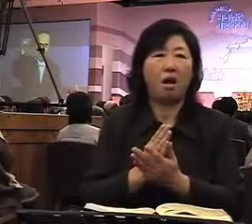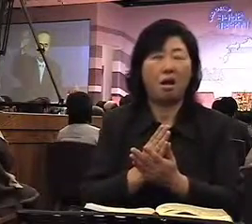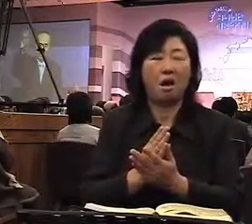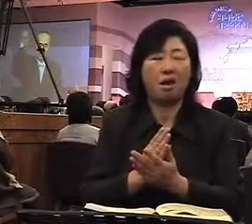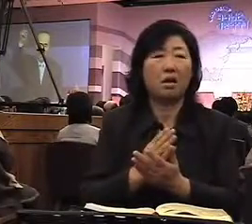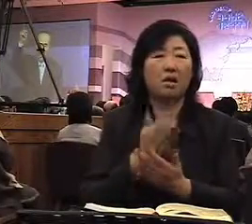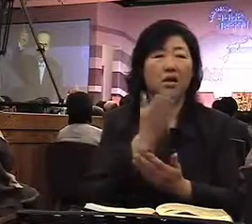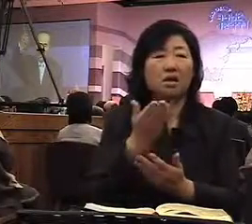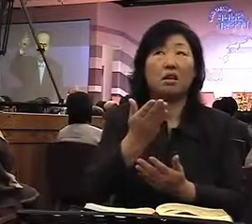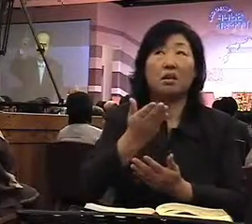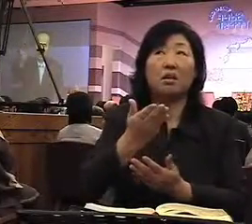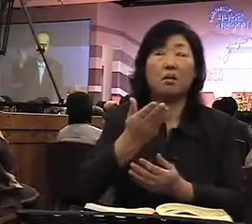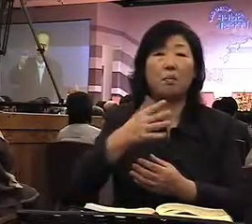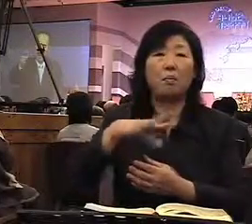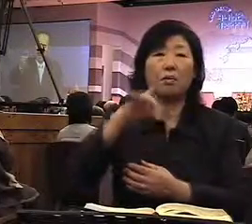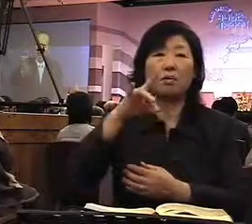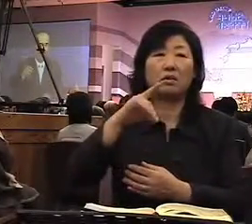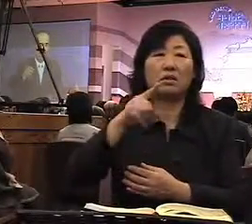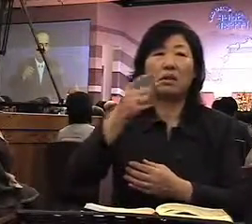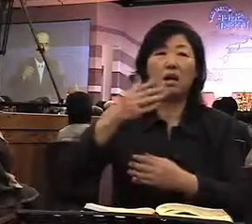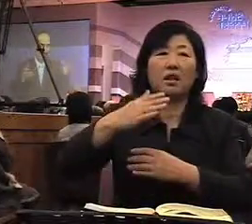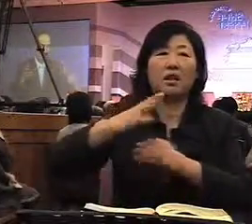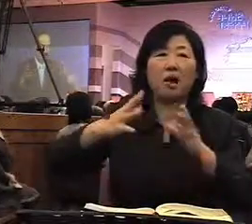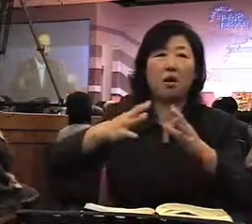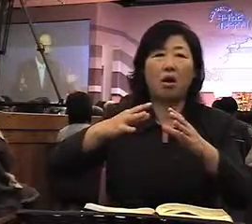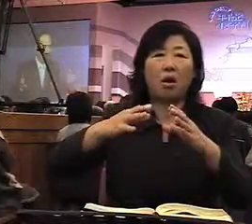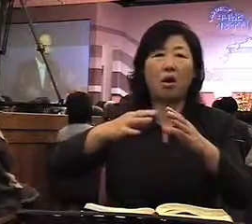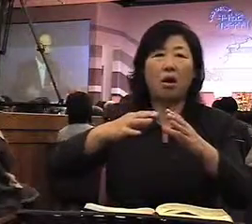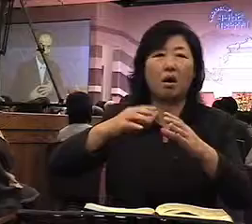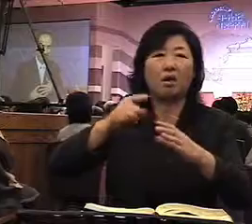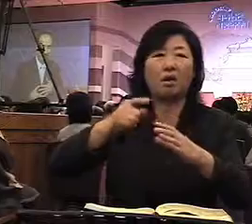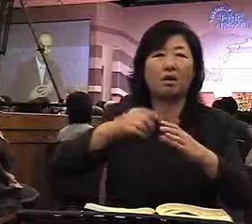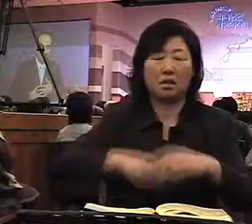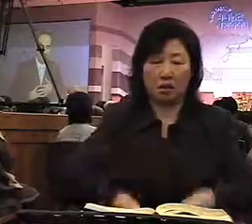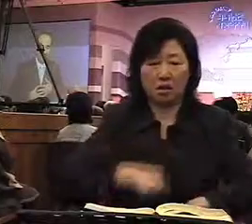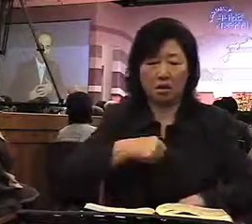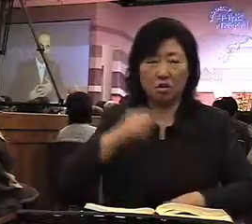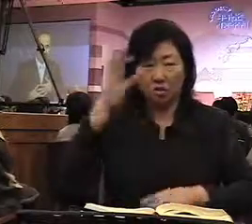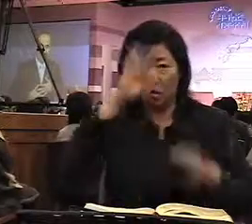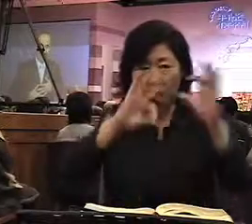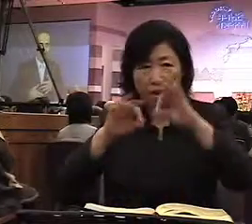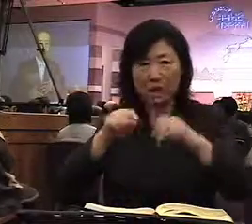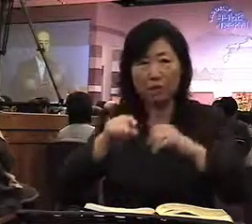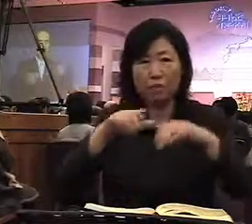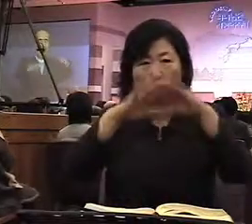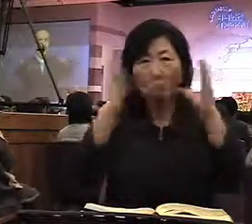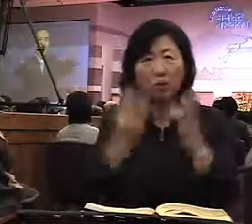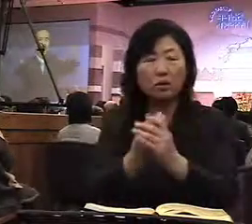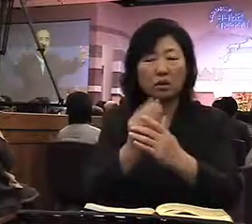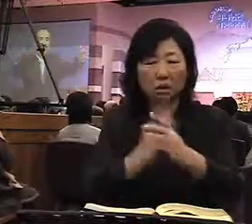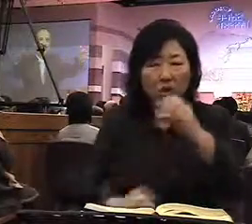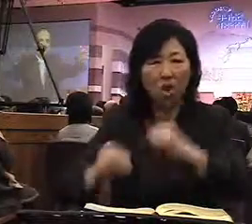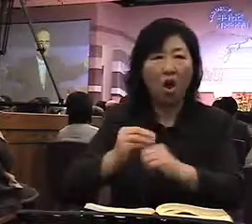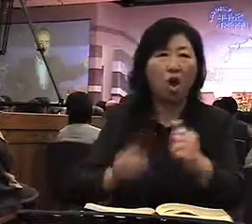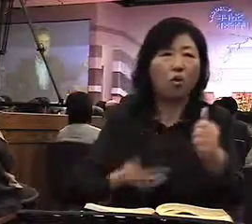너희는 먼저 그의 나라와 그의 의를 그래 이 모든 것을 더하리라. 내가 이것을 배우게 됐습니다. 항해라 큰 도화지를